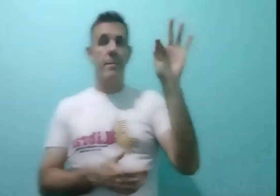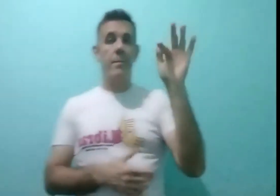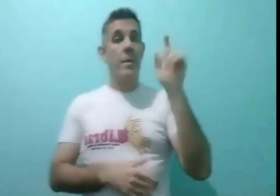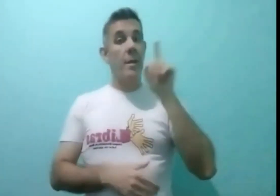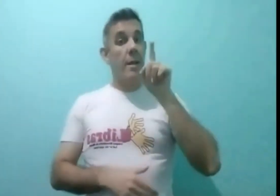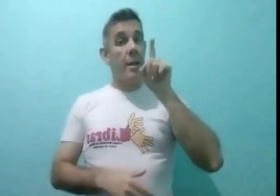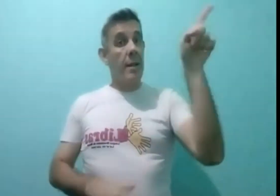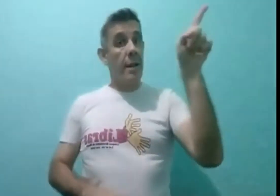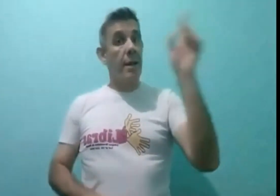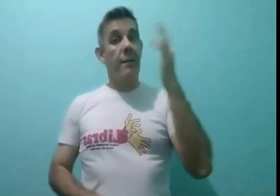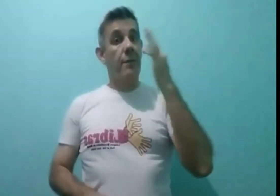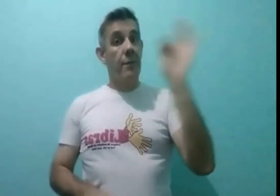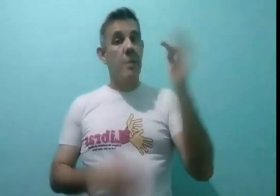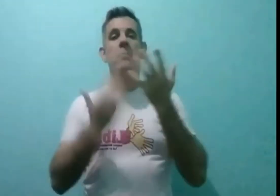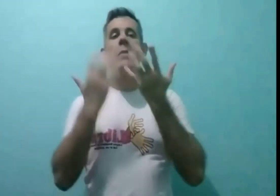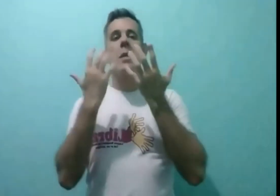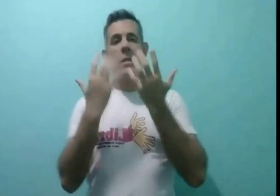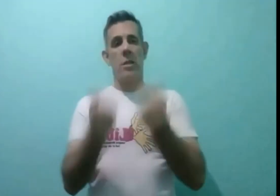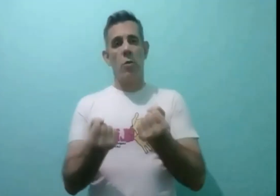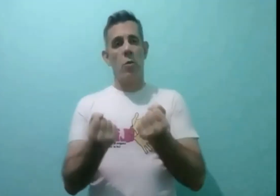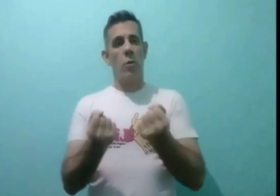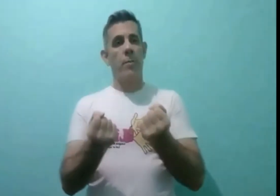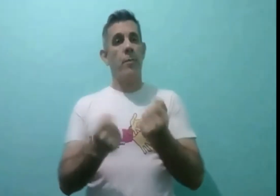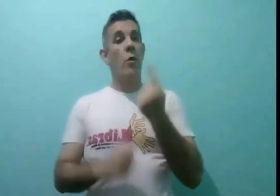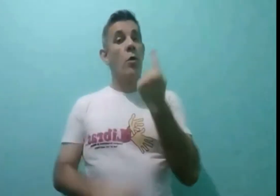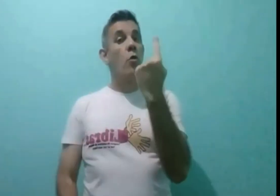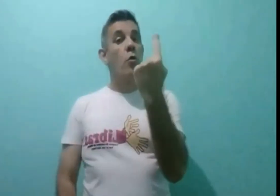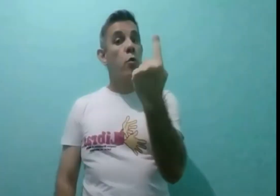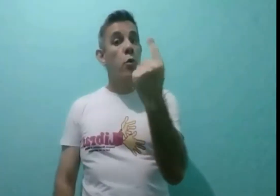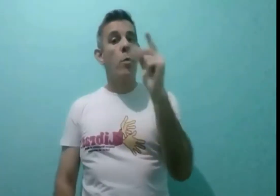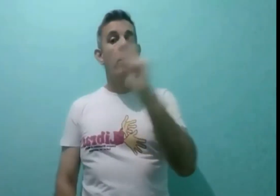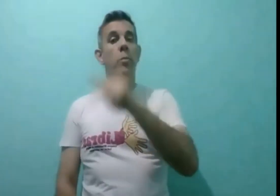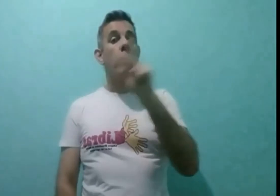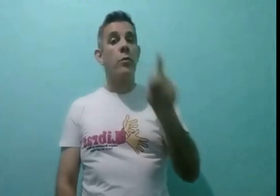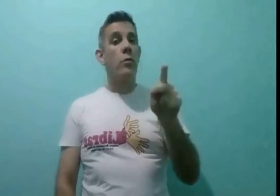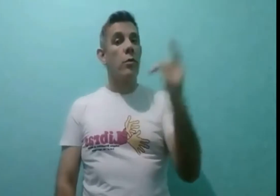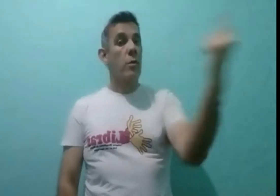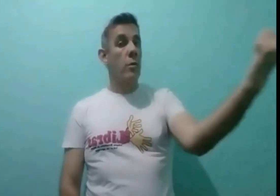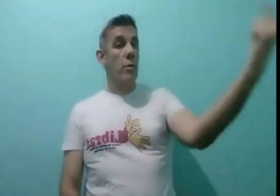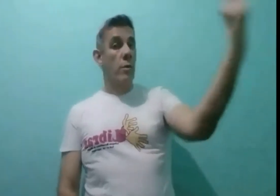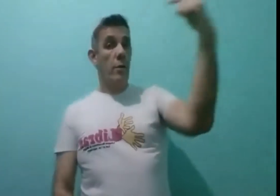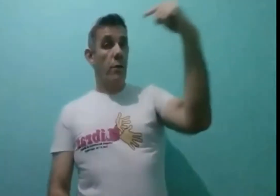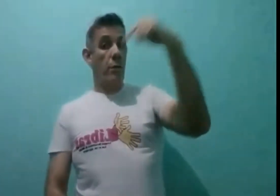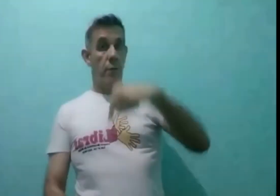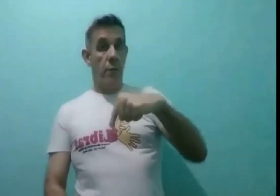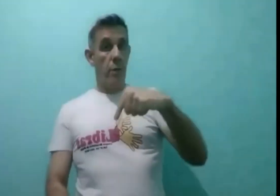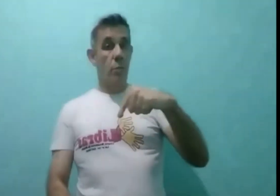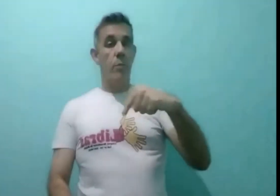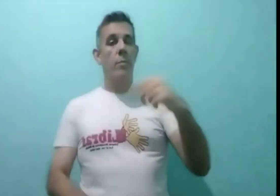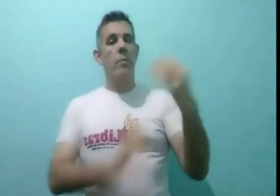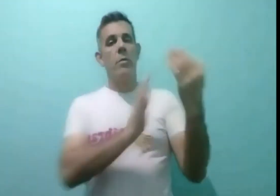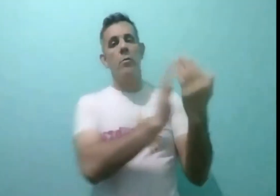e mandou para a França. E lá, a escola da França, o Instituto da França, aceitou e